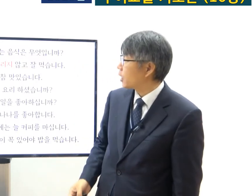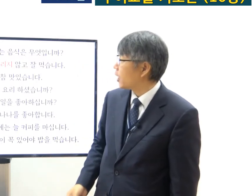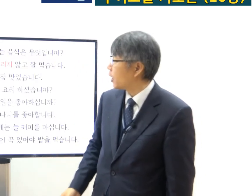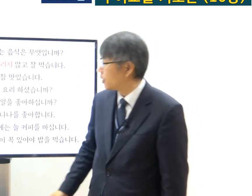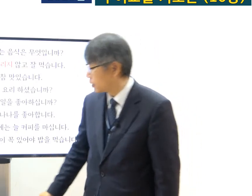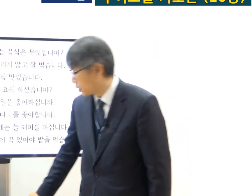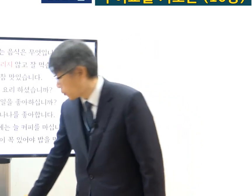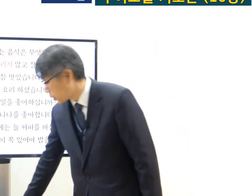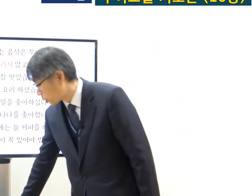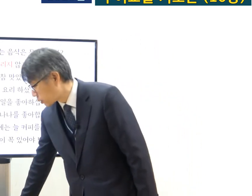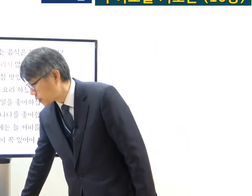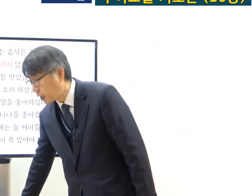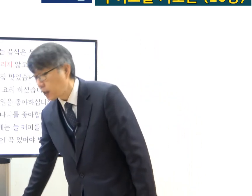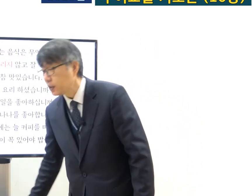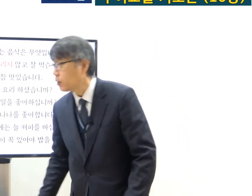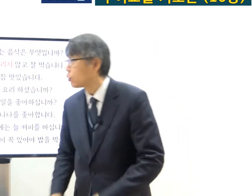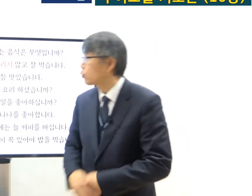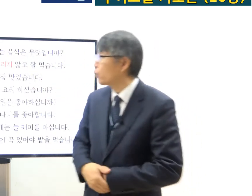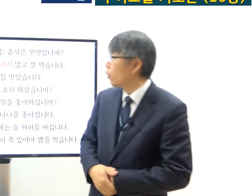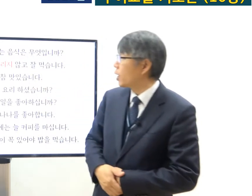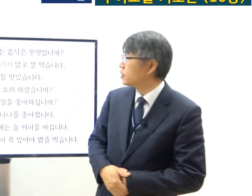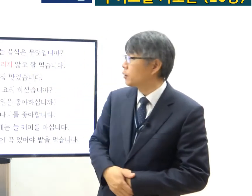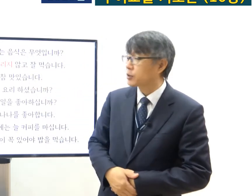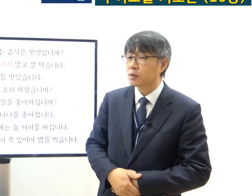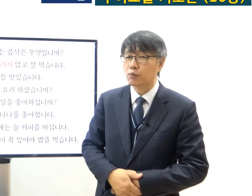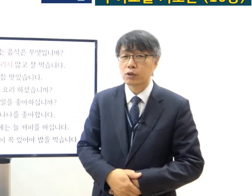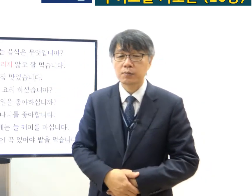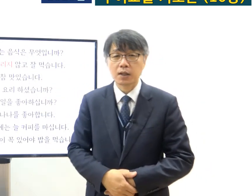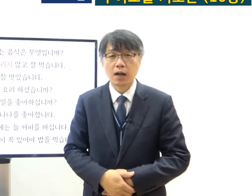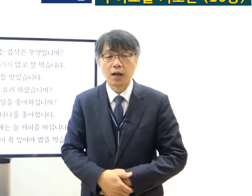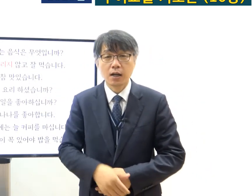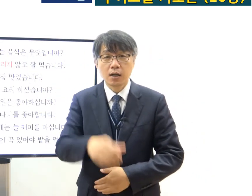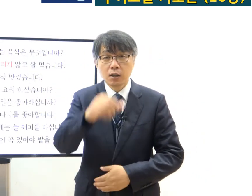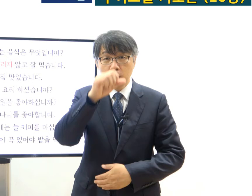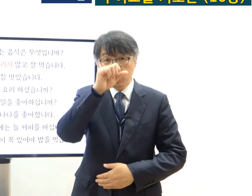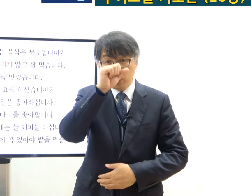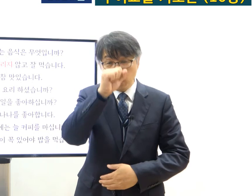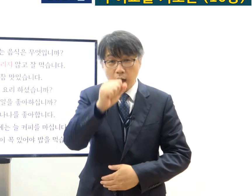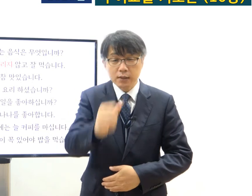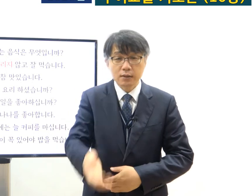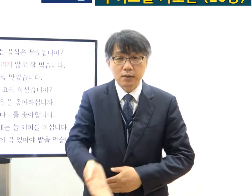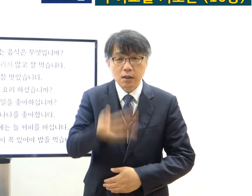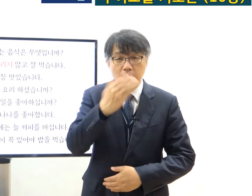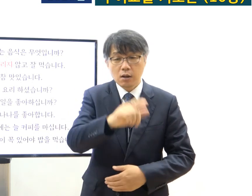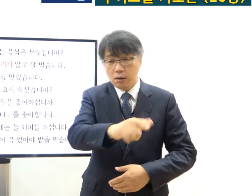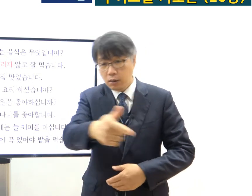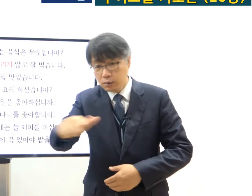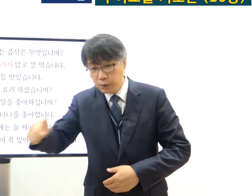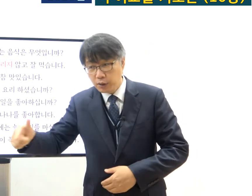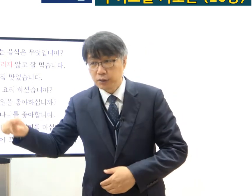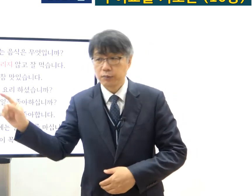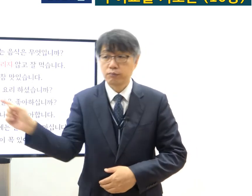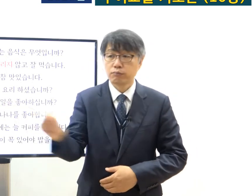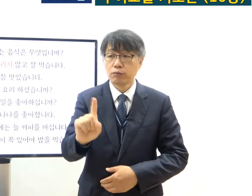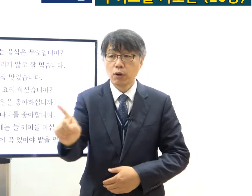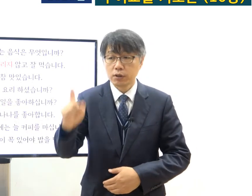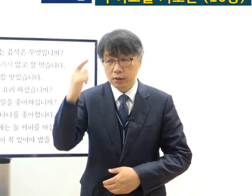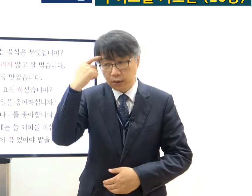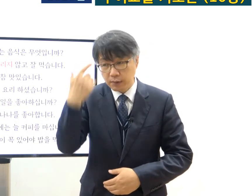자, 한번 해보겠습니다. 좋아하는 음식은 무엇입니까? 좋아하는 음식은